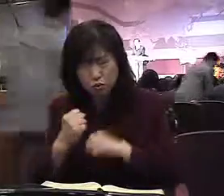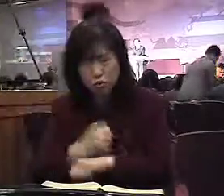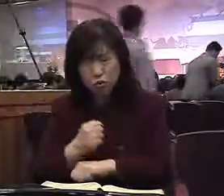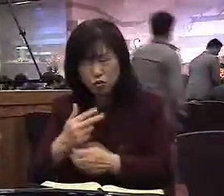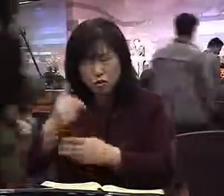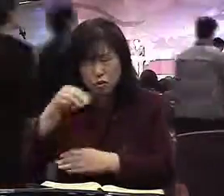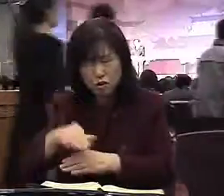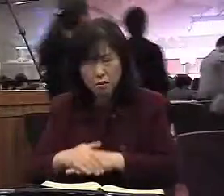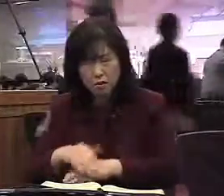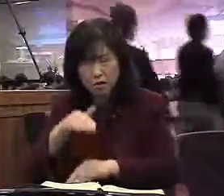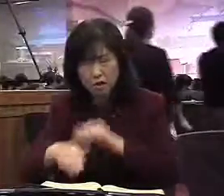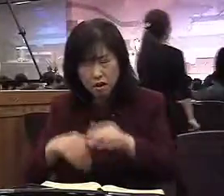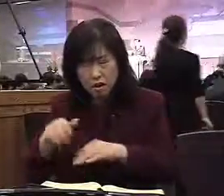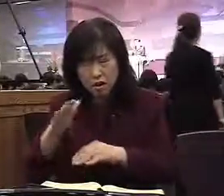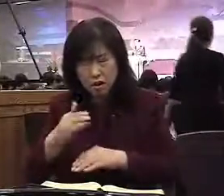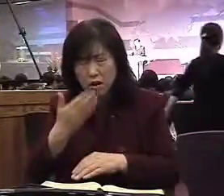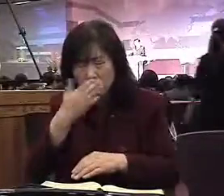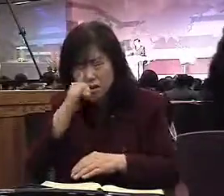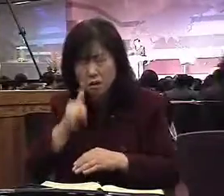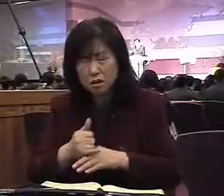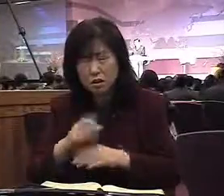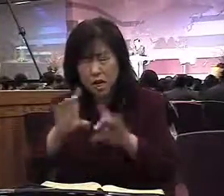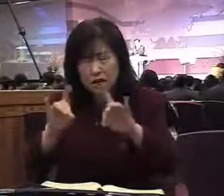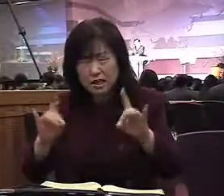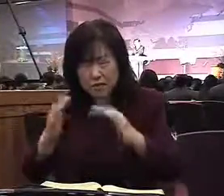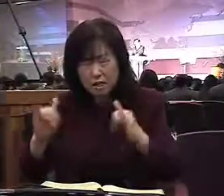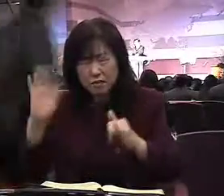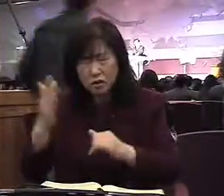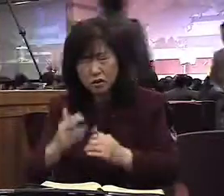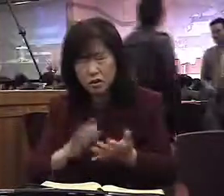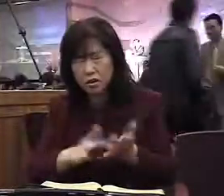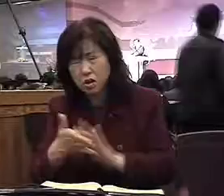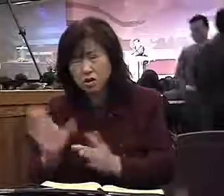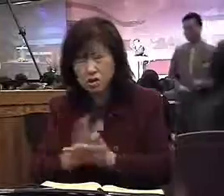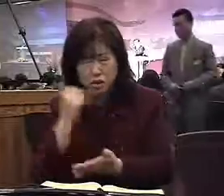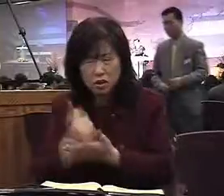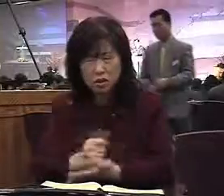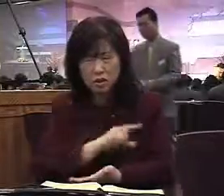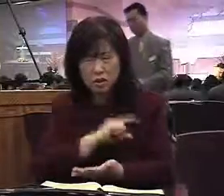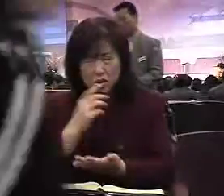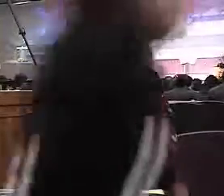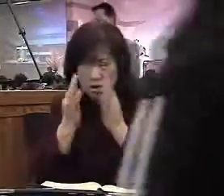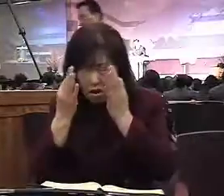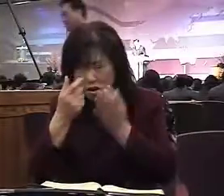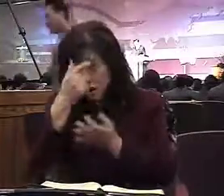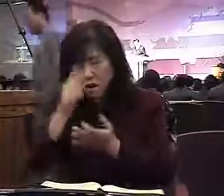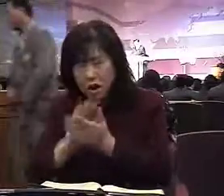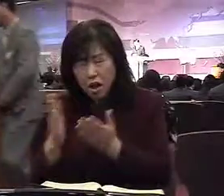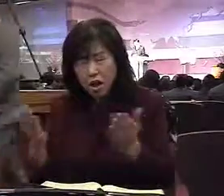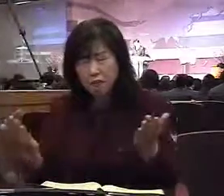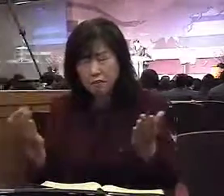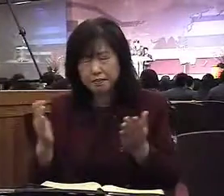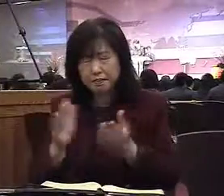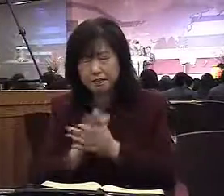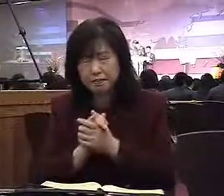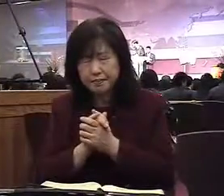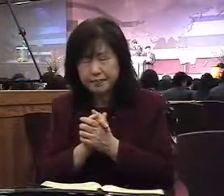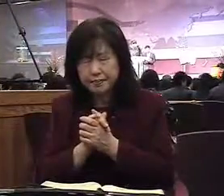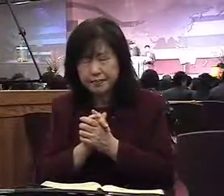나아갈 수 있는 한 사람 한 사람 되게 하여 주옵소서. 예수 그리스도 이름으로 간절히 기도 올리옵나이다.